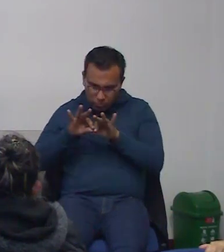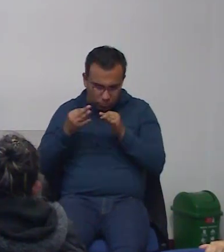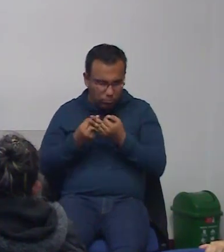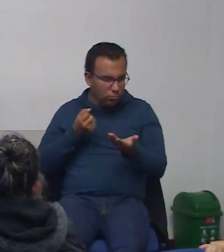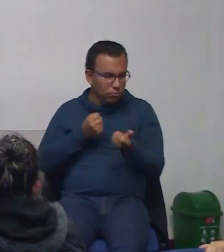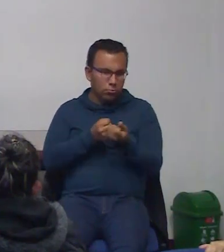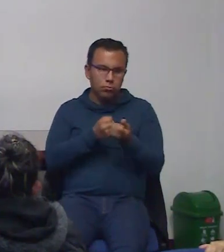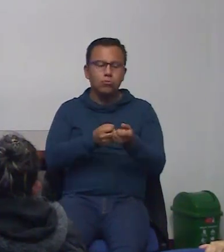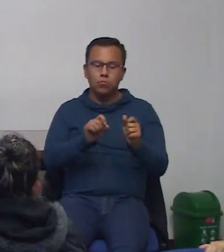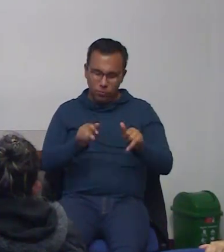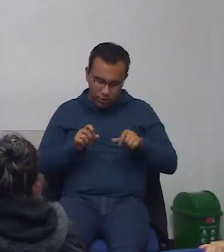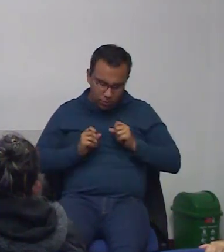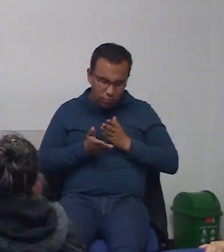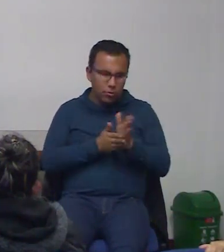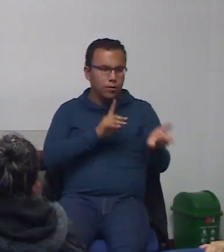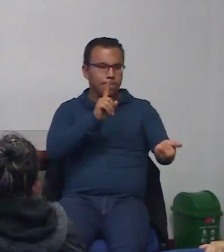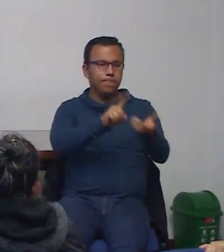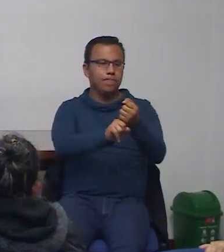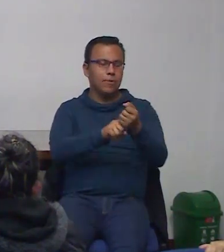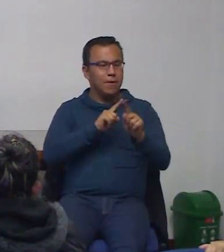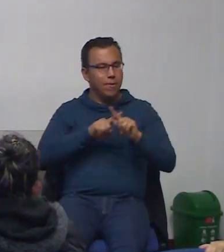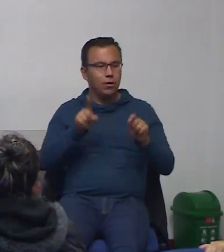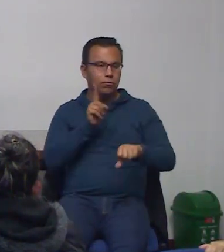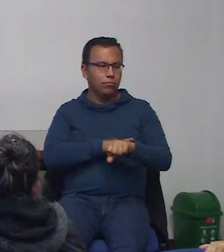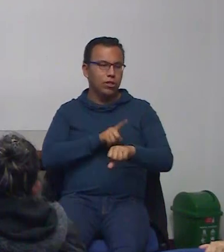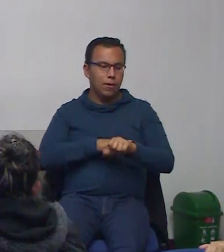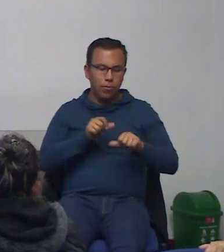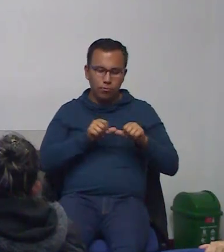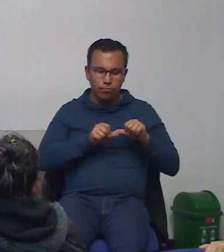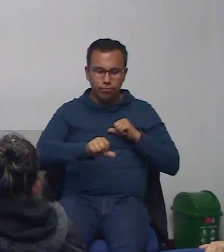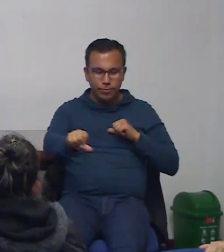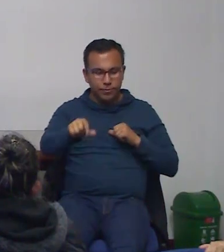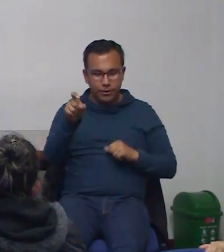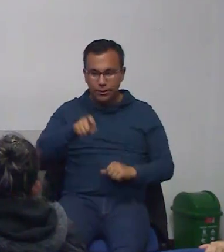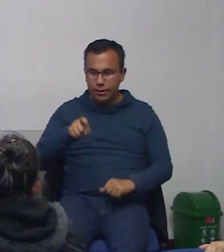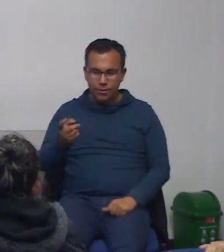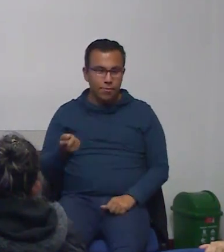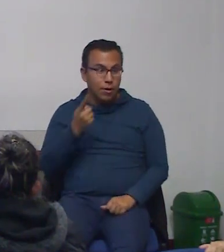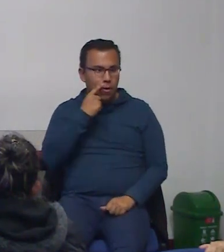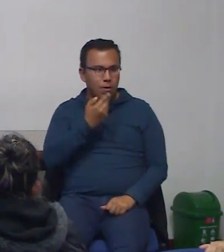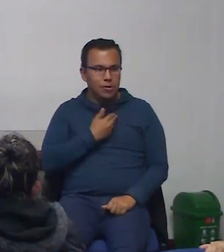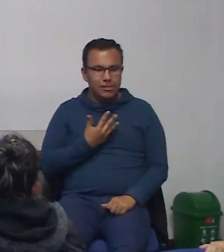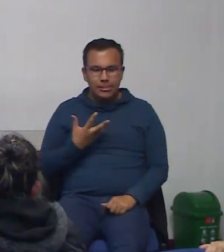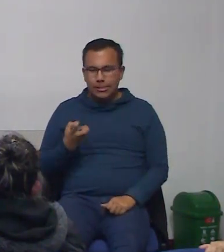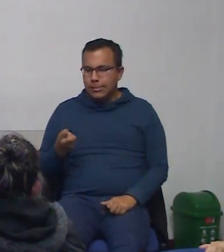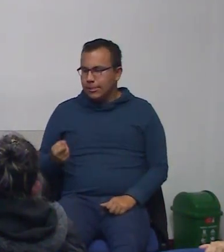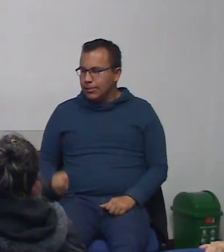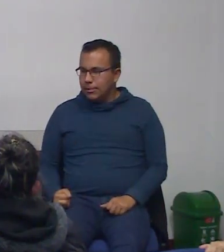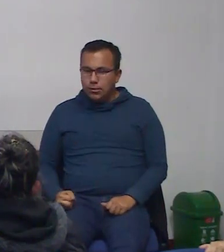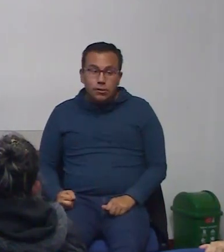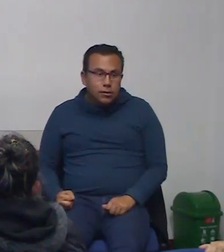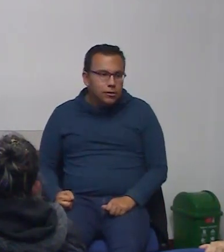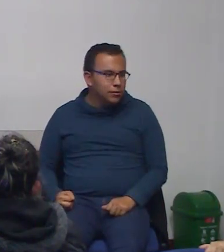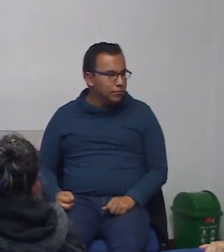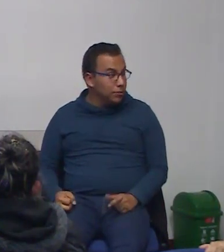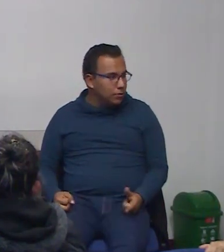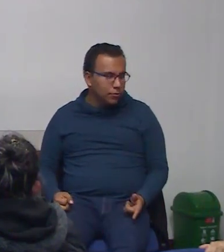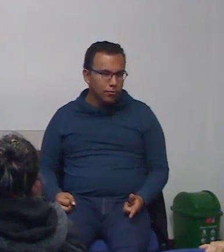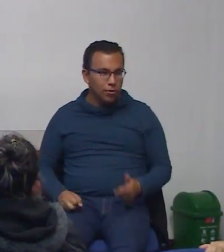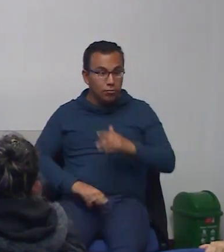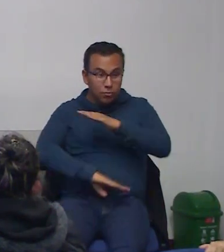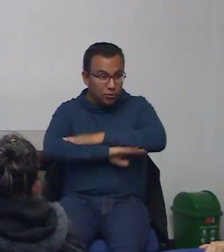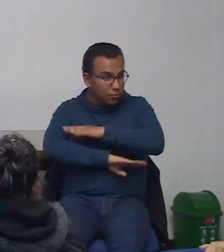a lograr resultados Sí pero también requiero esa parte importante Lo que pasa es que los papás sí se frustran y cuando no son